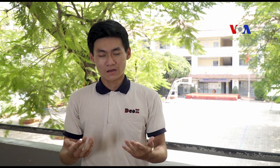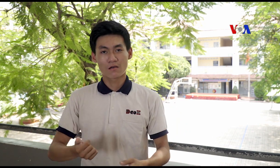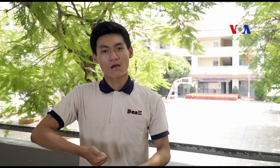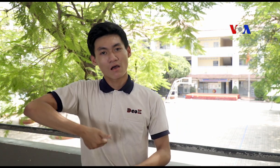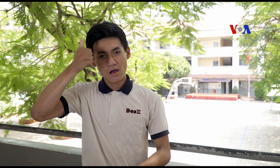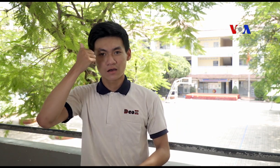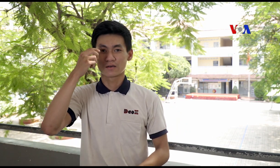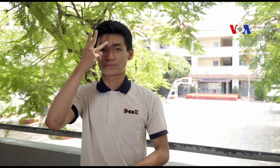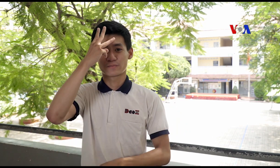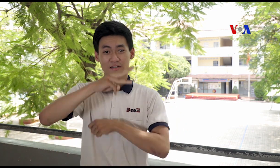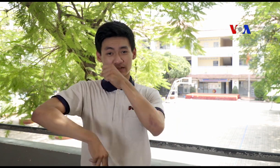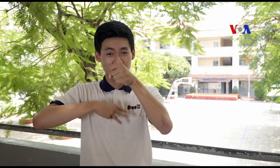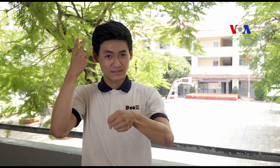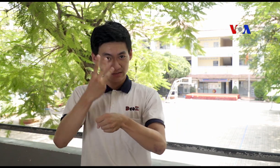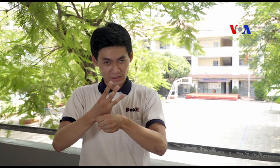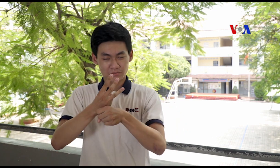và các ngôn ngữ ký hiệu.